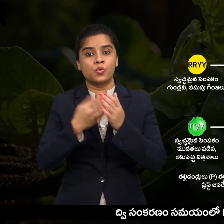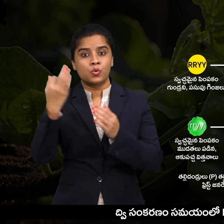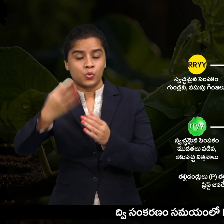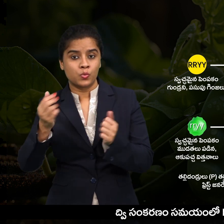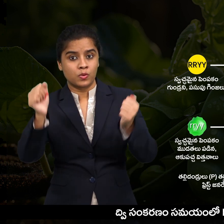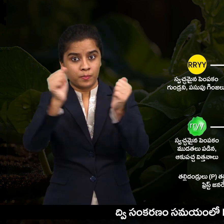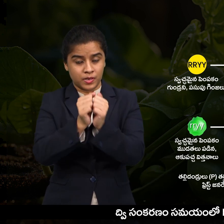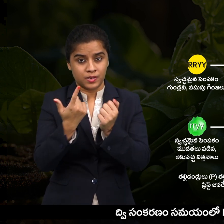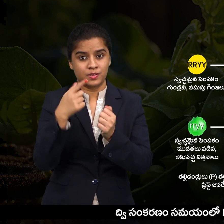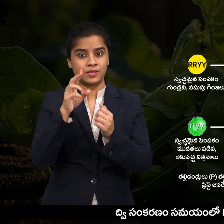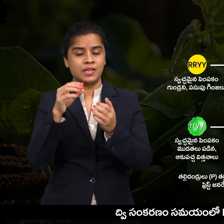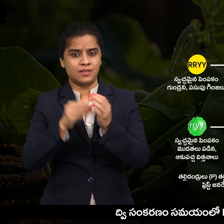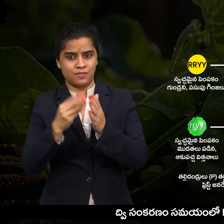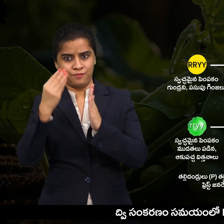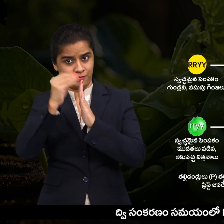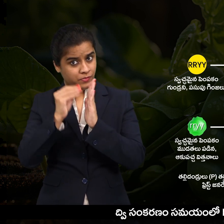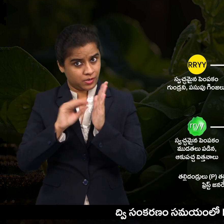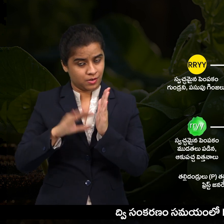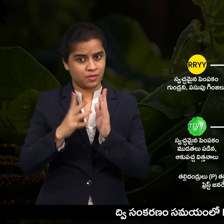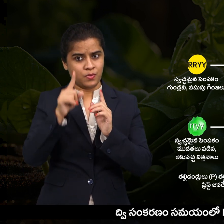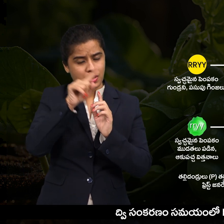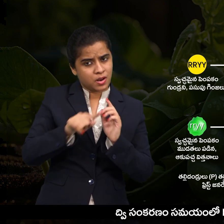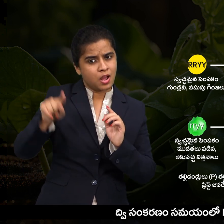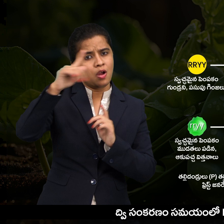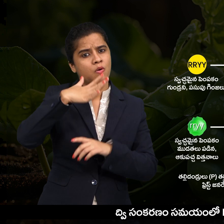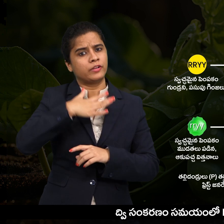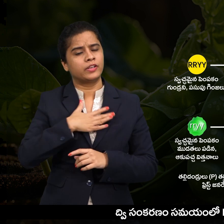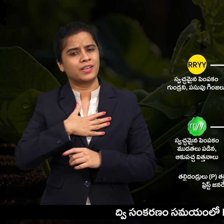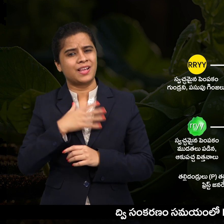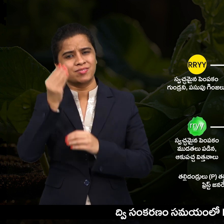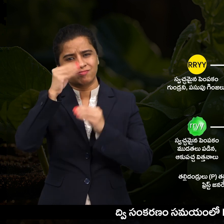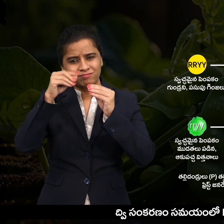ద్విసంకరణం సమయంలో F2 తరంలో గుండ్రని ఆకుపచ్చ మరియు